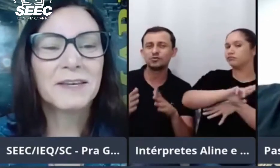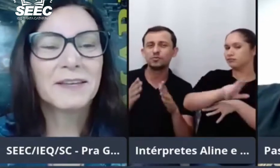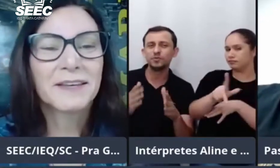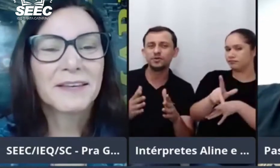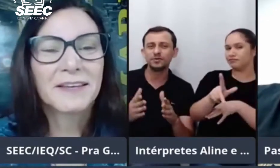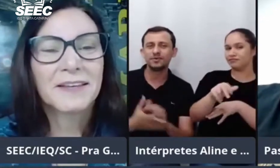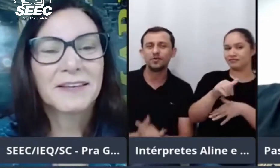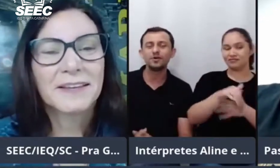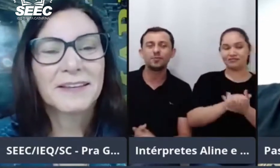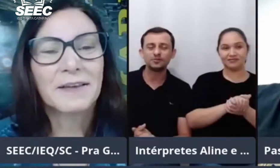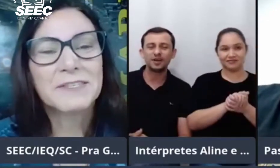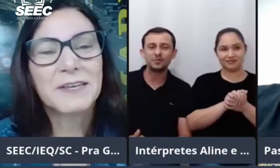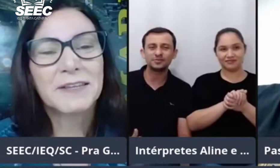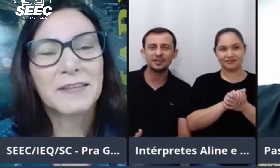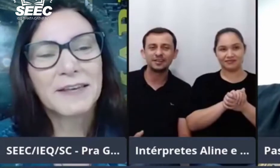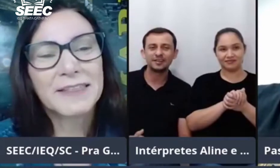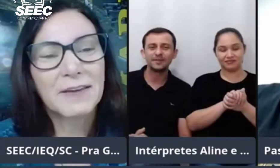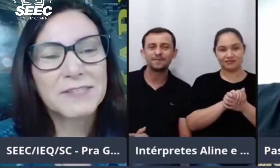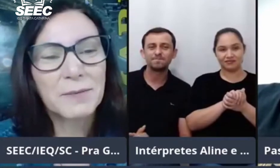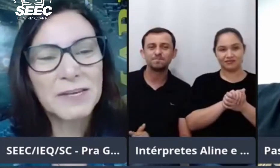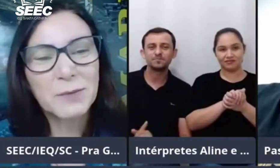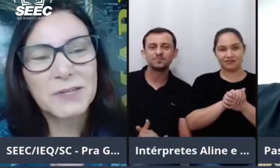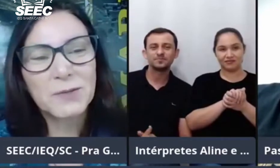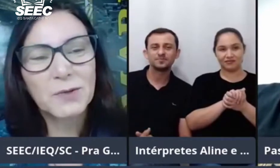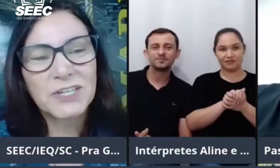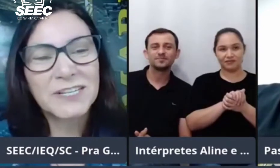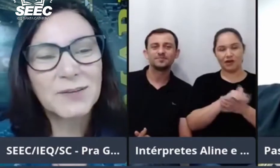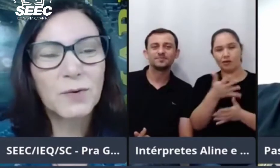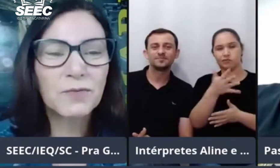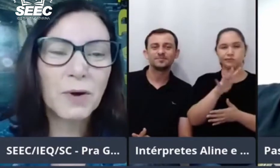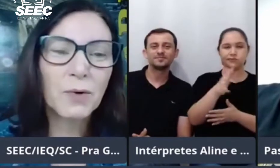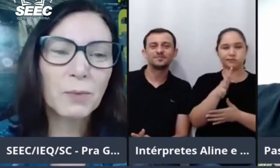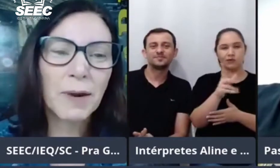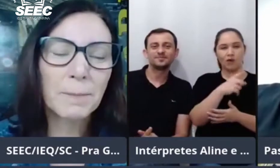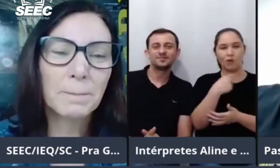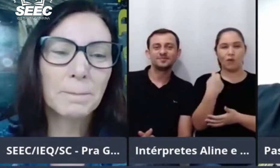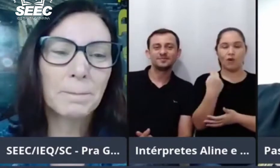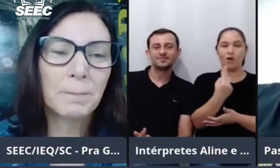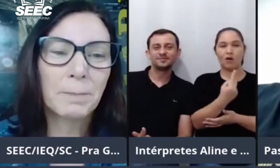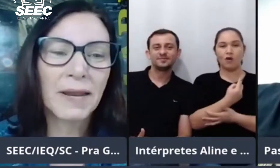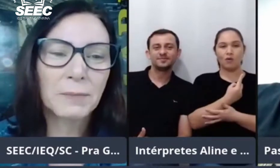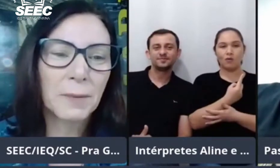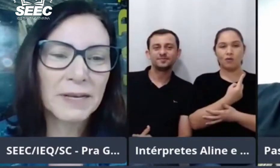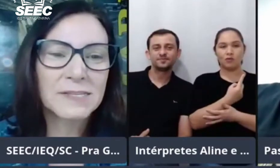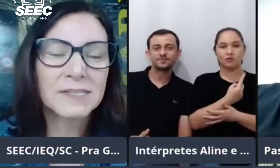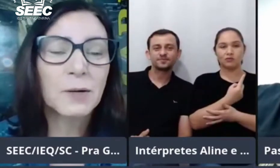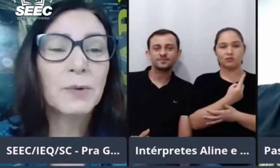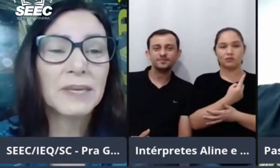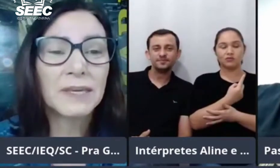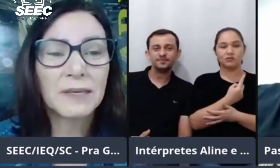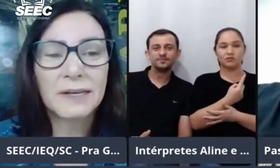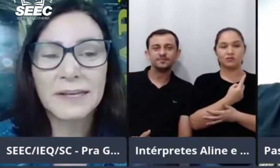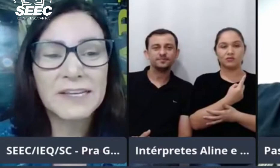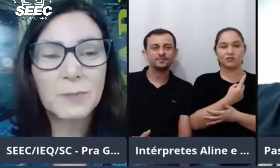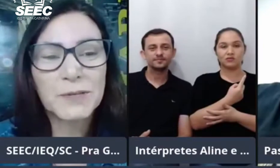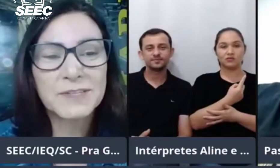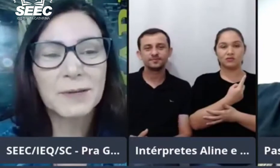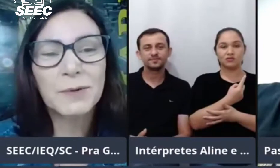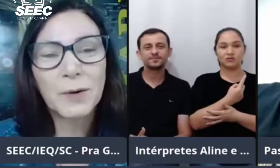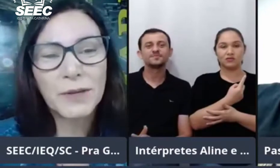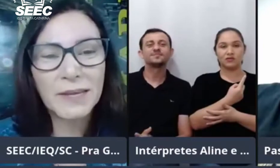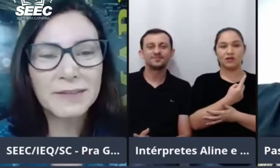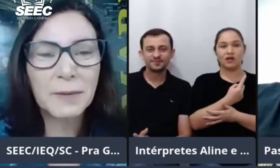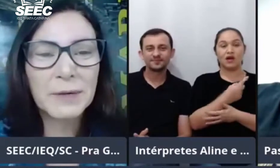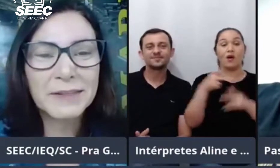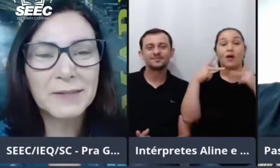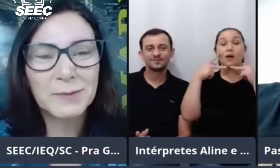Deve ser... Oi, pode falar. Deve ser mais ou menos quando a gente ouve uma pregação em inglês, por